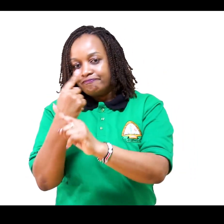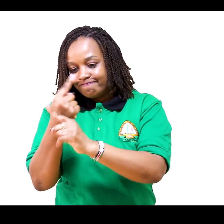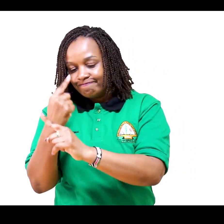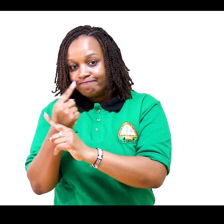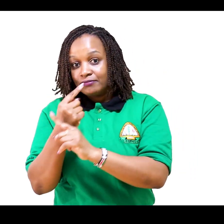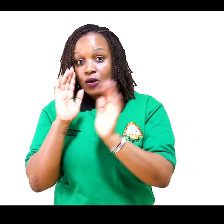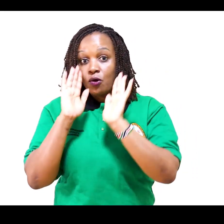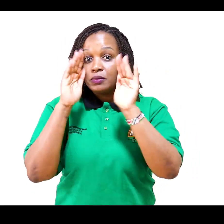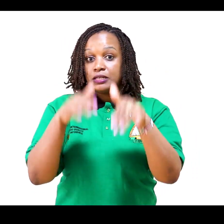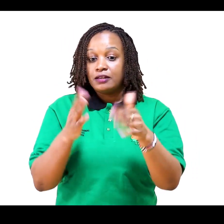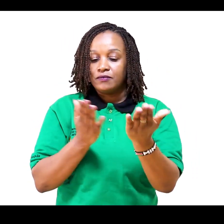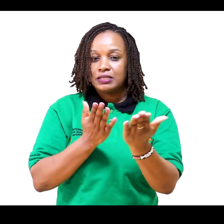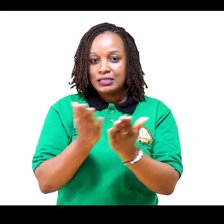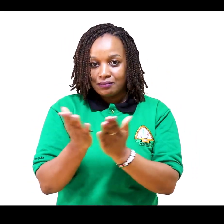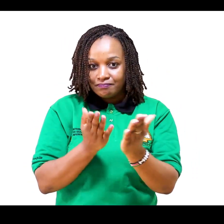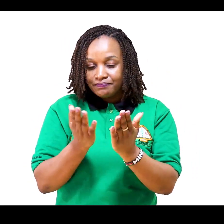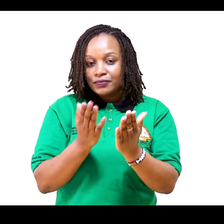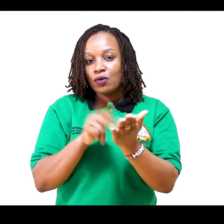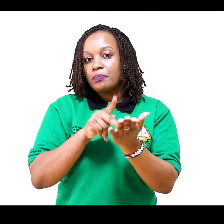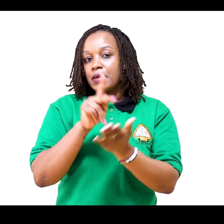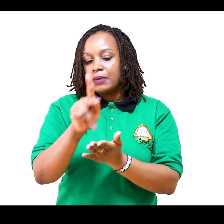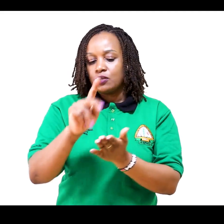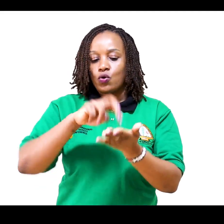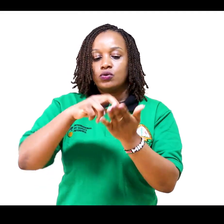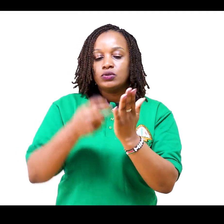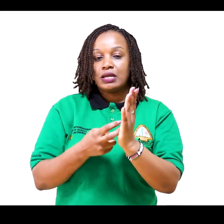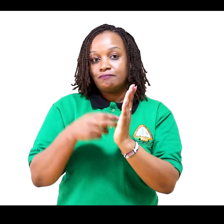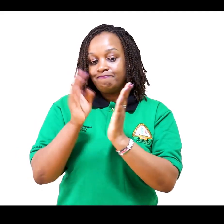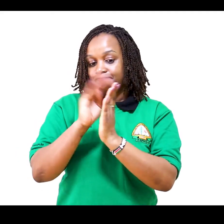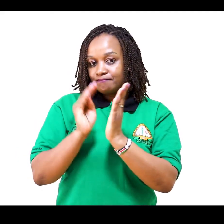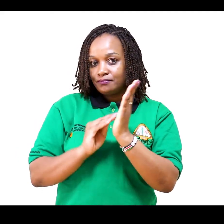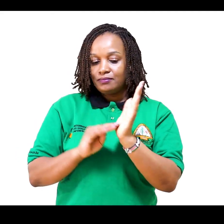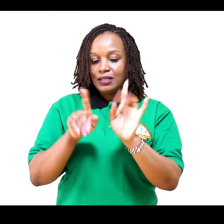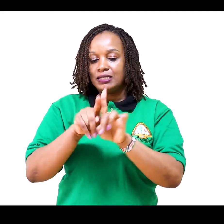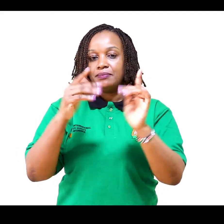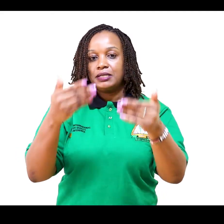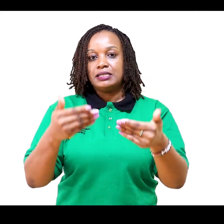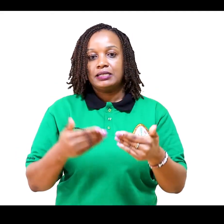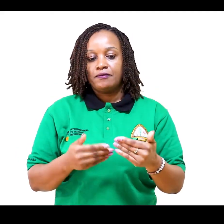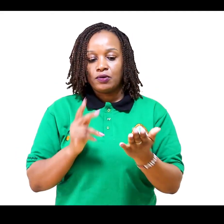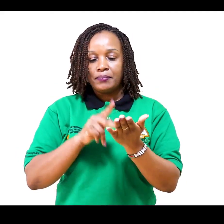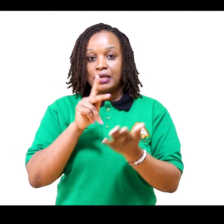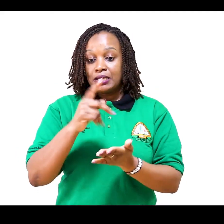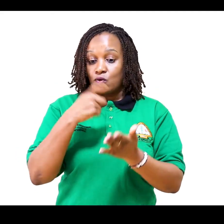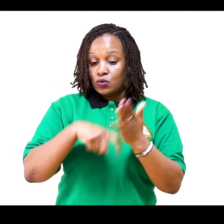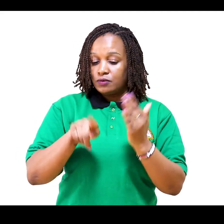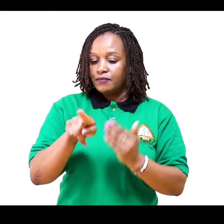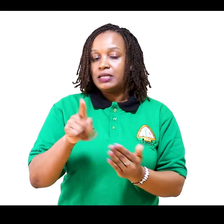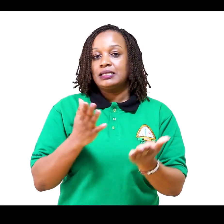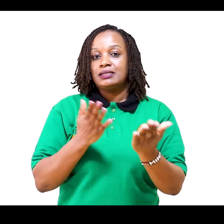kwa malipo, yani kujaza kwa mkataba au risiti ya malipo. Gharama ya huduma hii ni